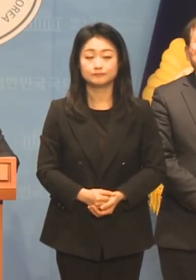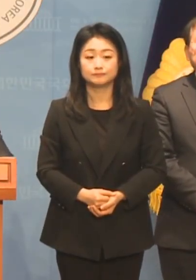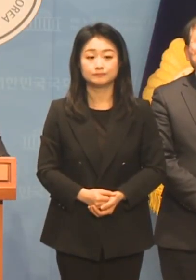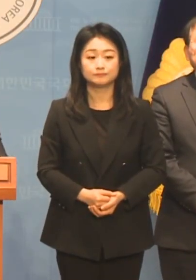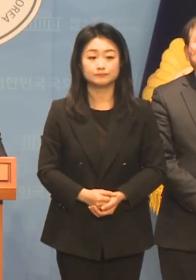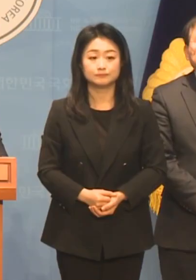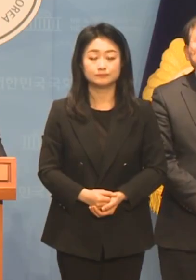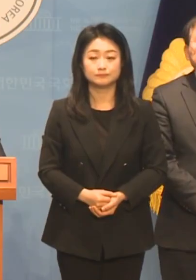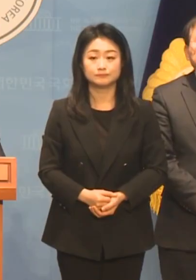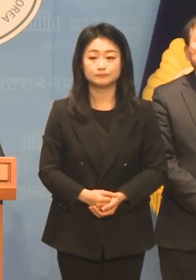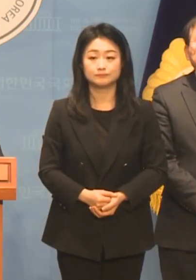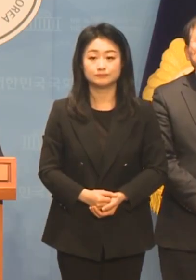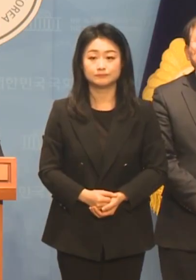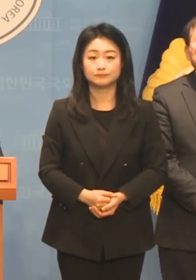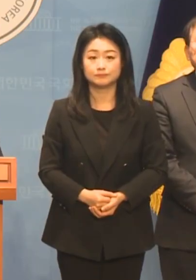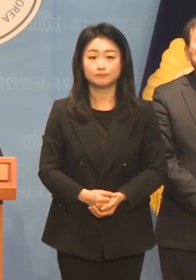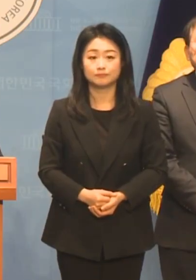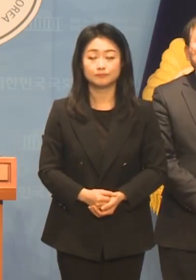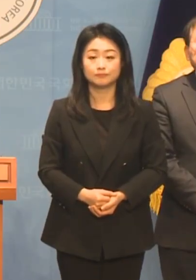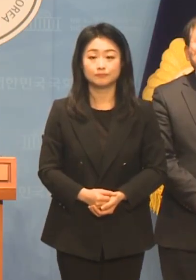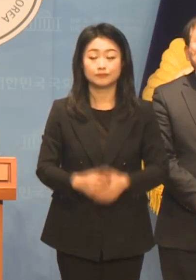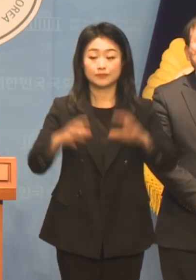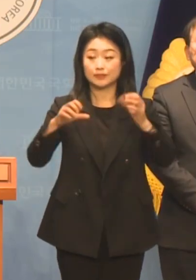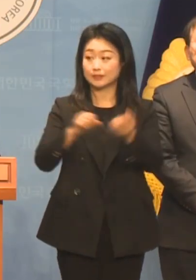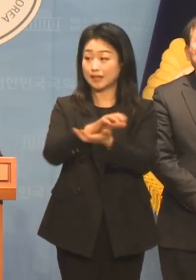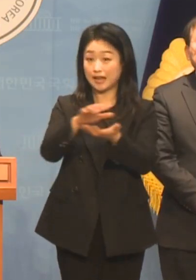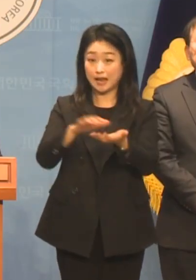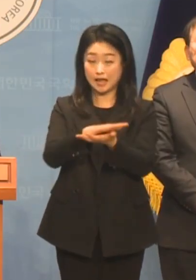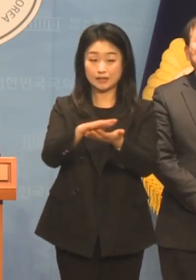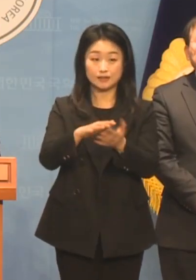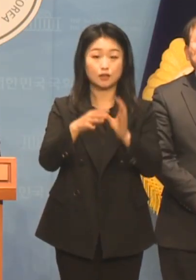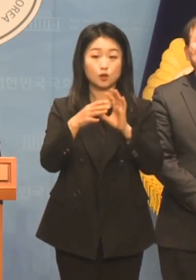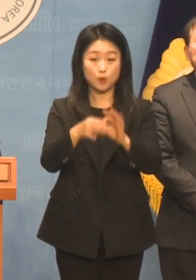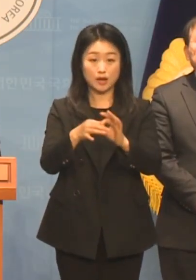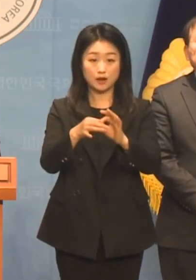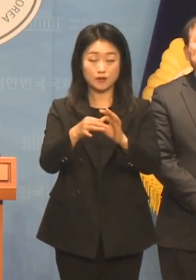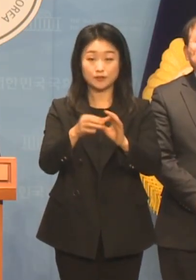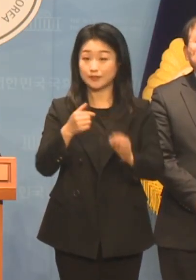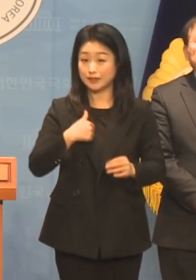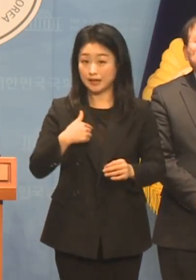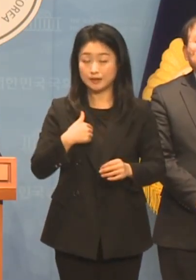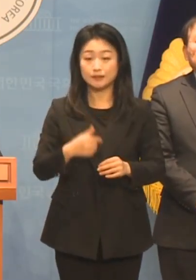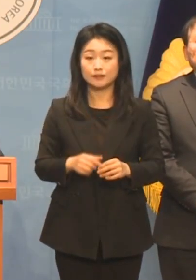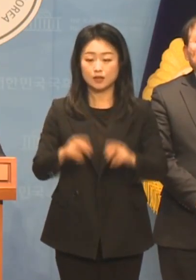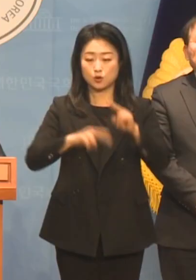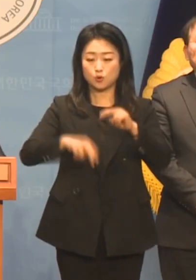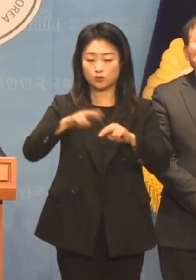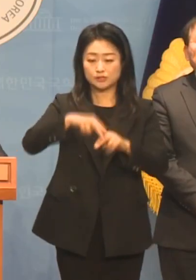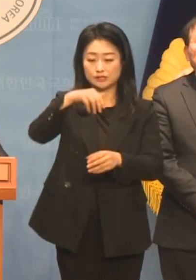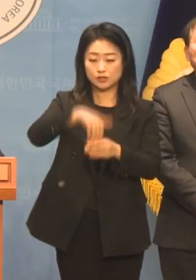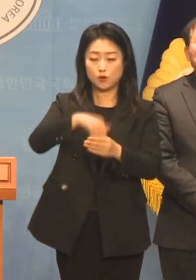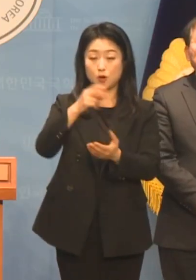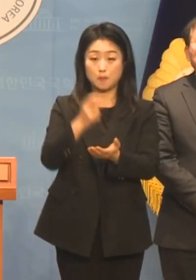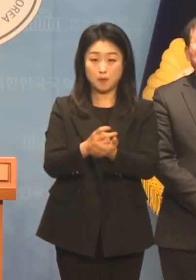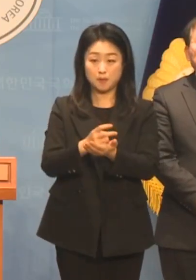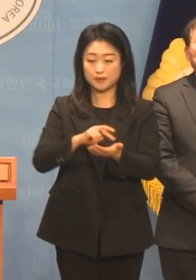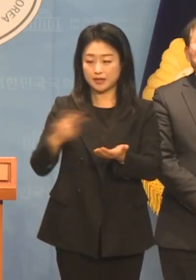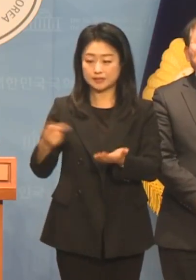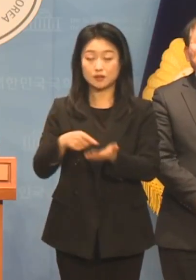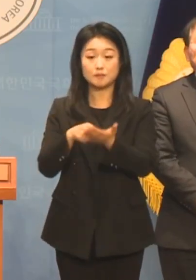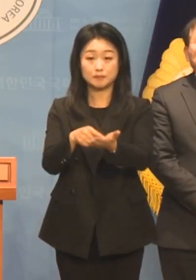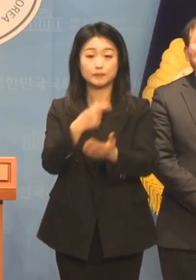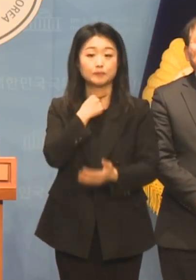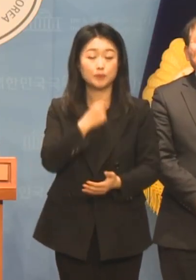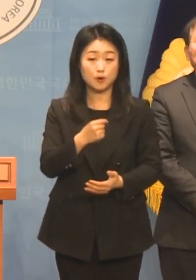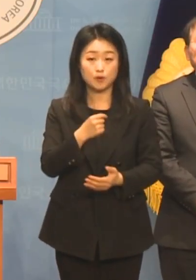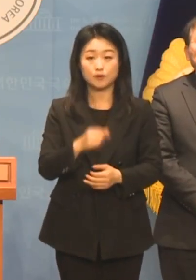네. 이어서 내란 대응 관련 입법으로 저는 공직선거법 개정안을 발의합니다.